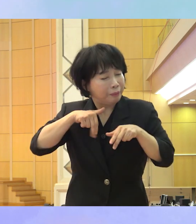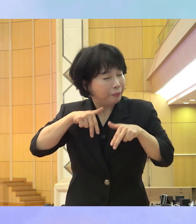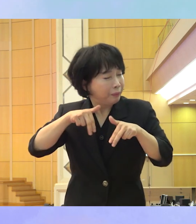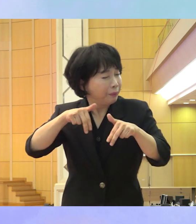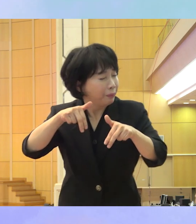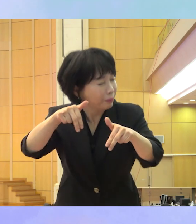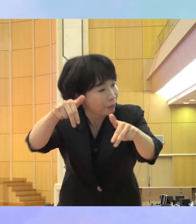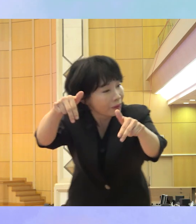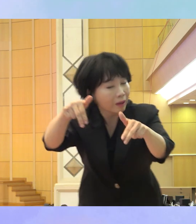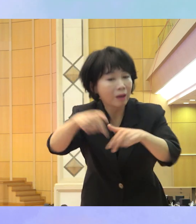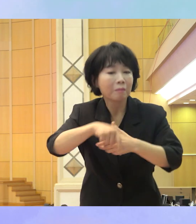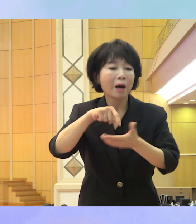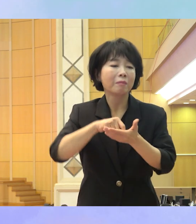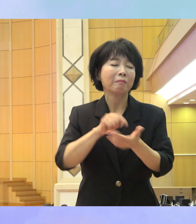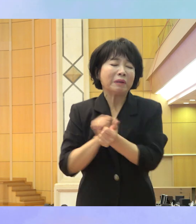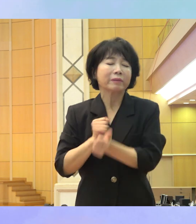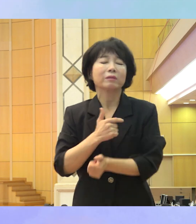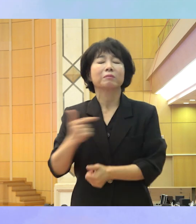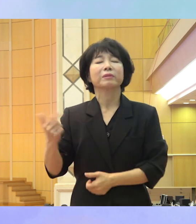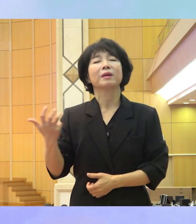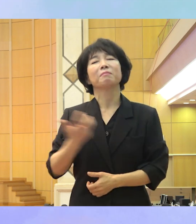마음이